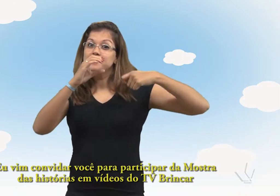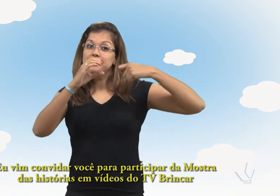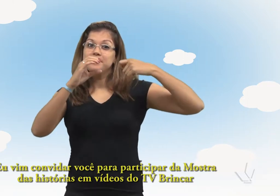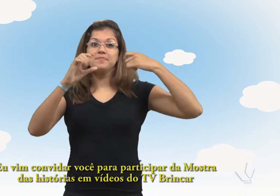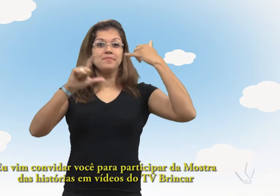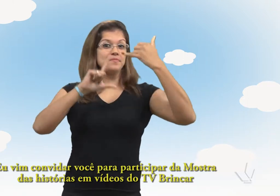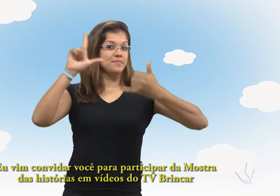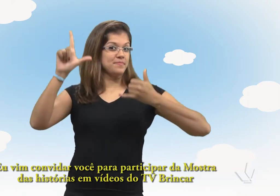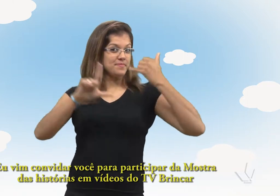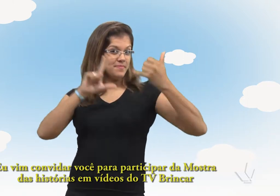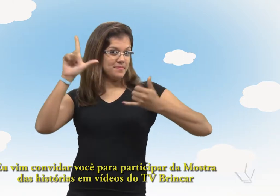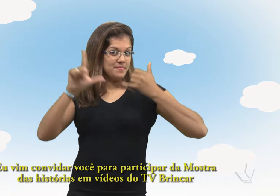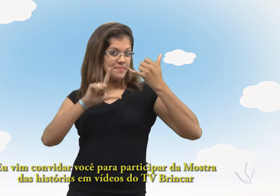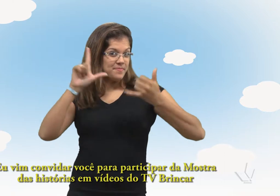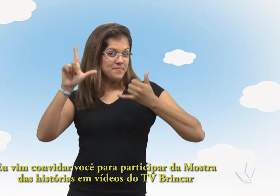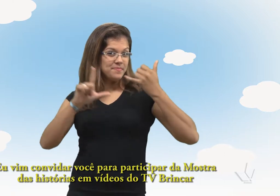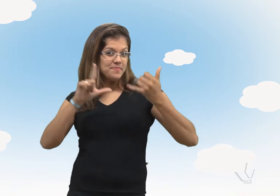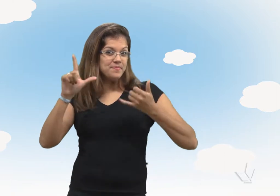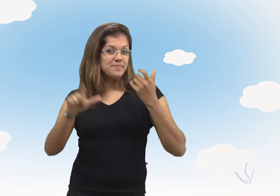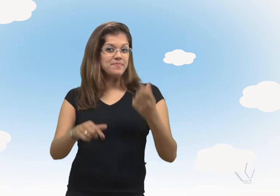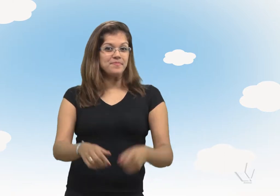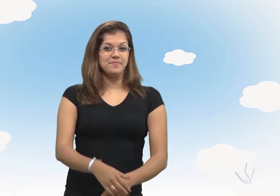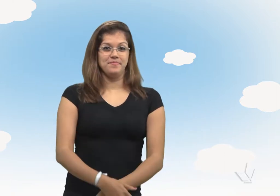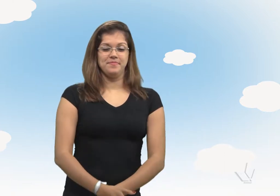em Vídeos do TV Brincar.